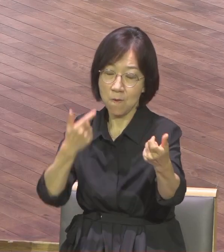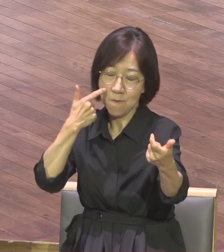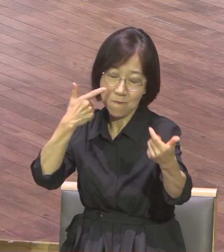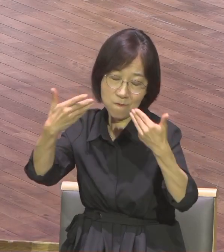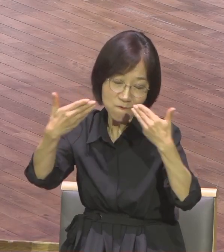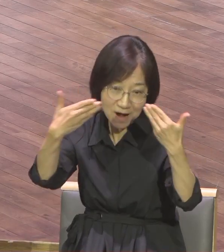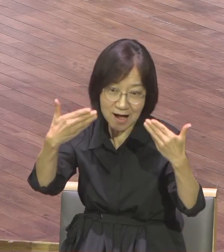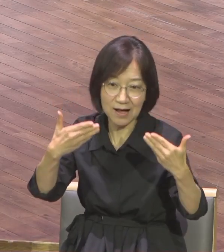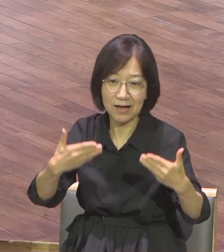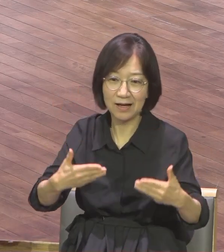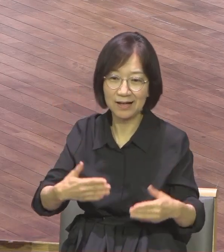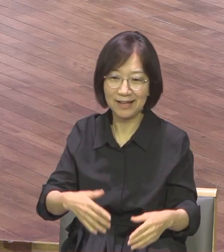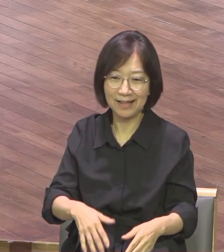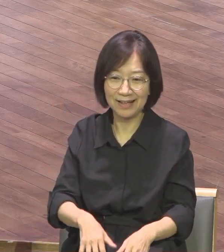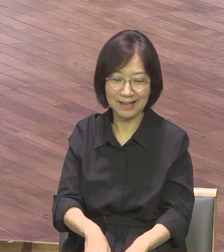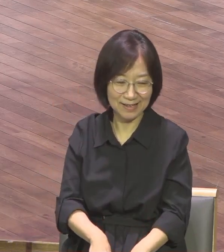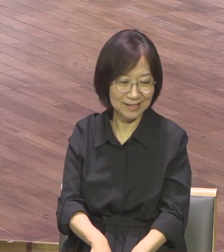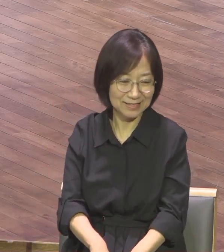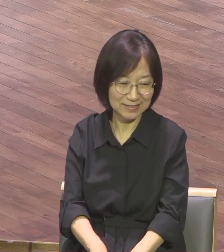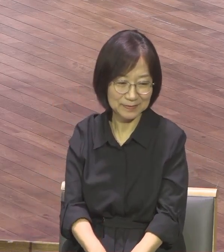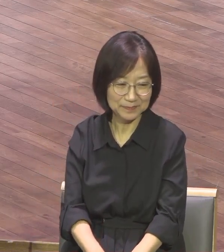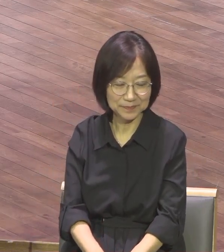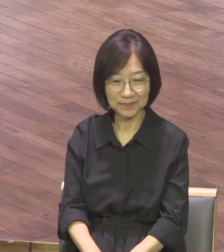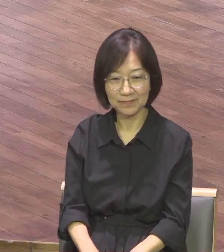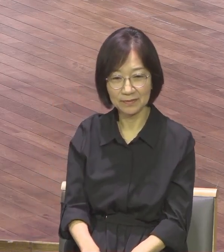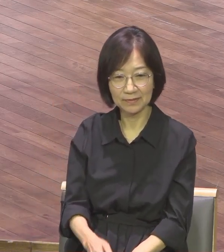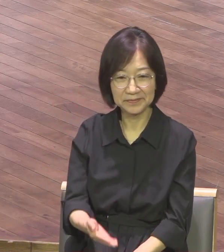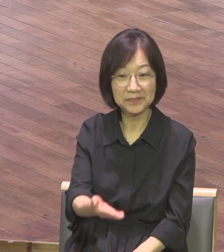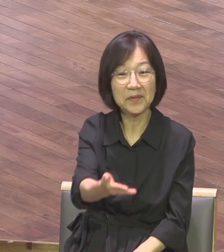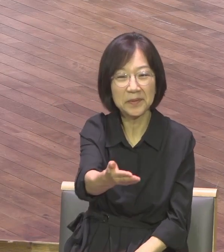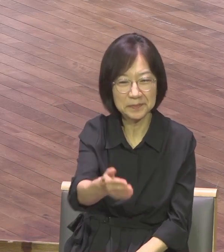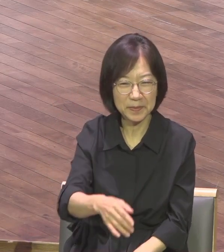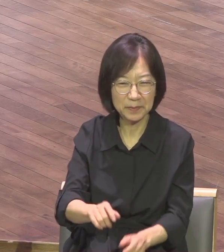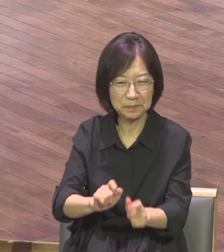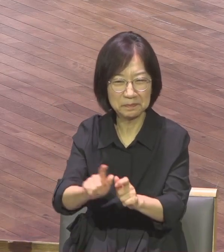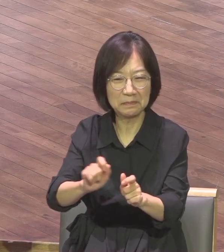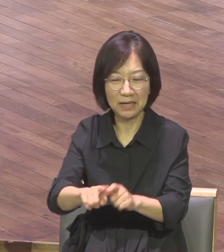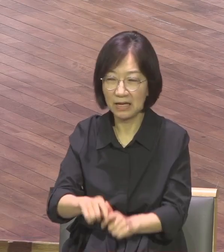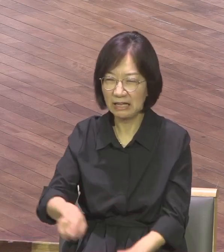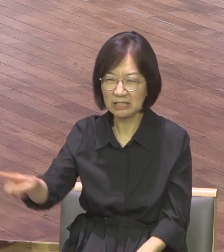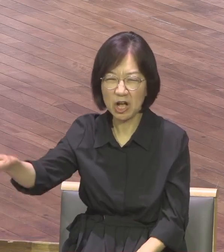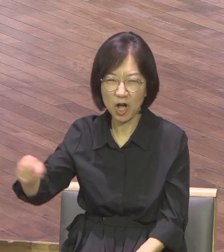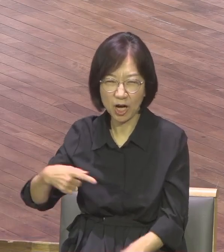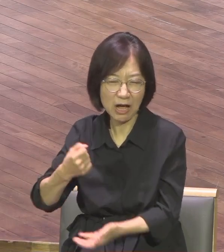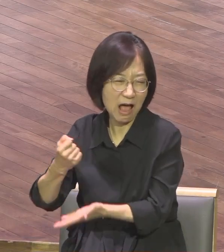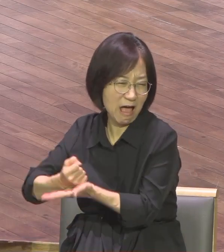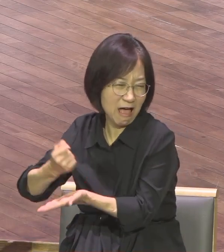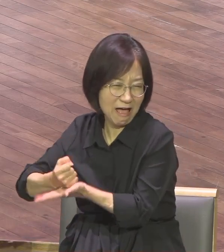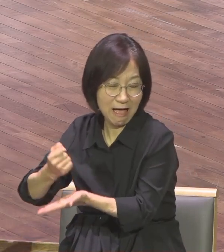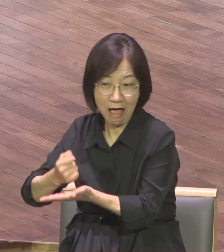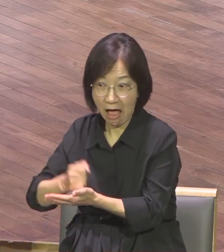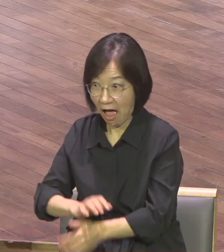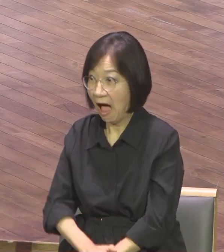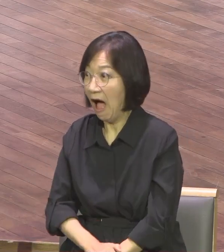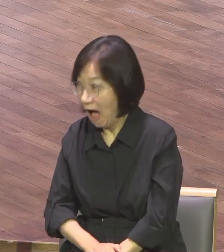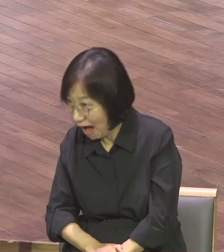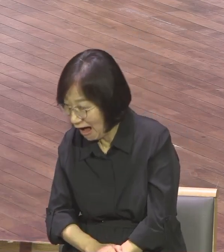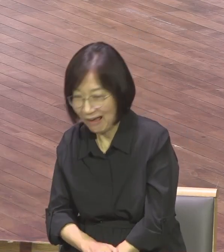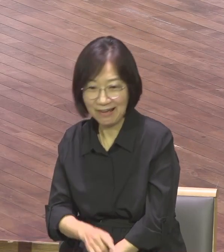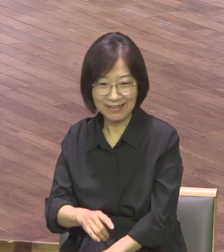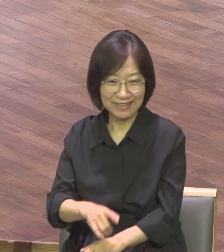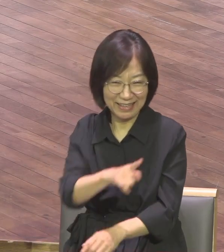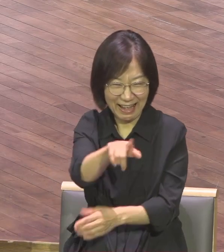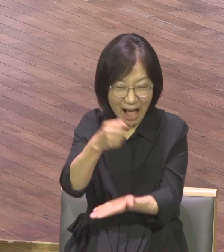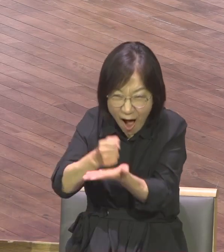사람들은 말이요 불신앙의 팀사역은 잘 봤습니다. 하나 집사님을 장로님 누가 그렇다더라 저렇다더라 그러면 막 그래 그래 하면서